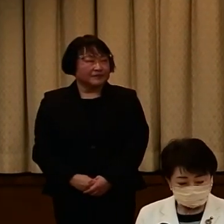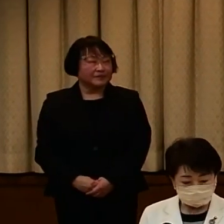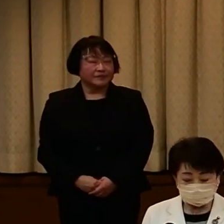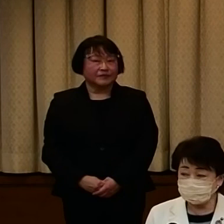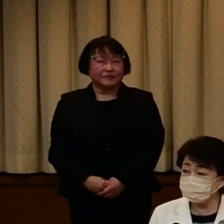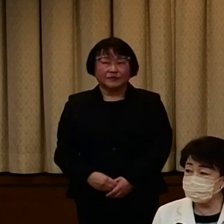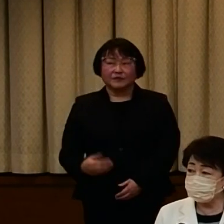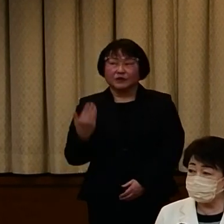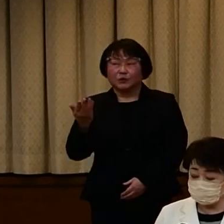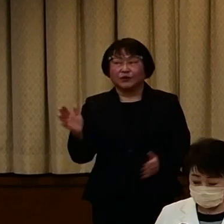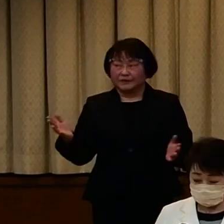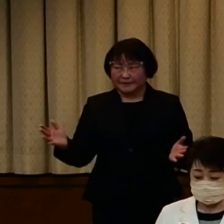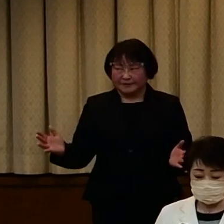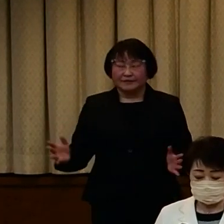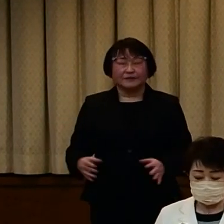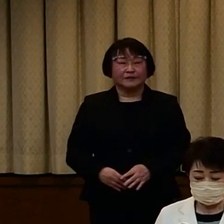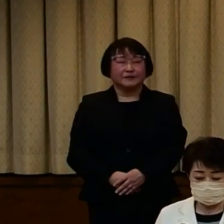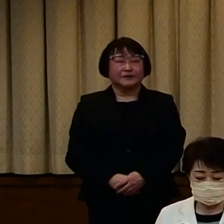ないですか。